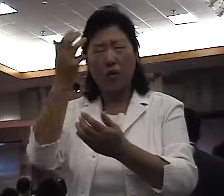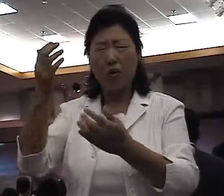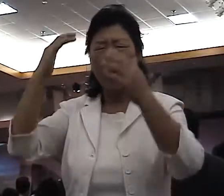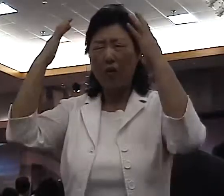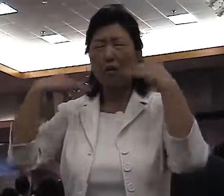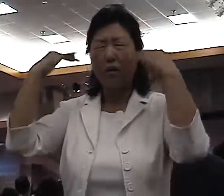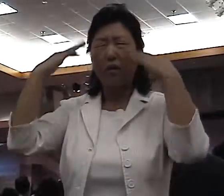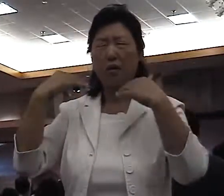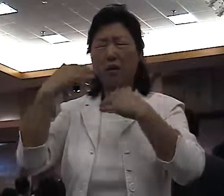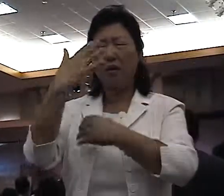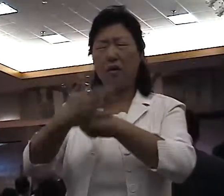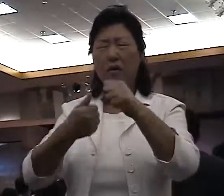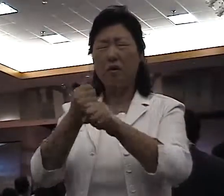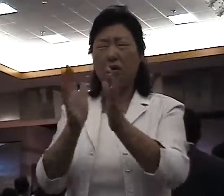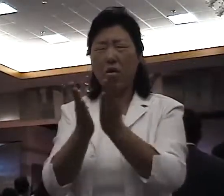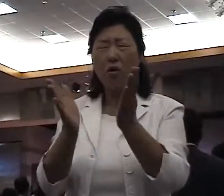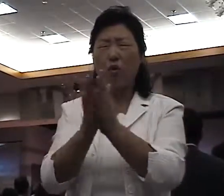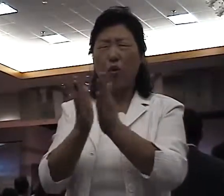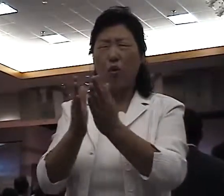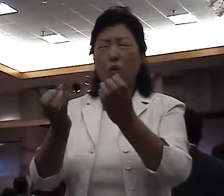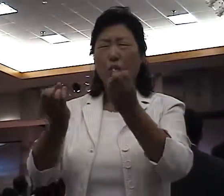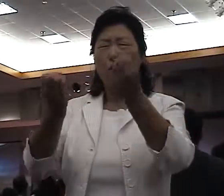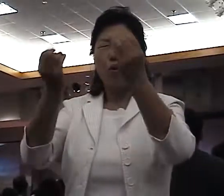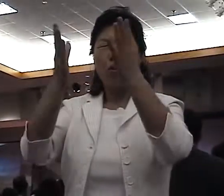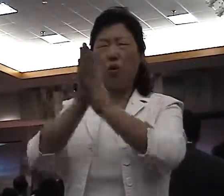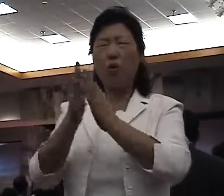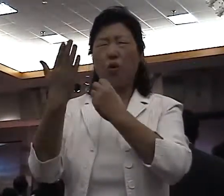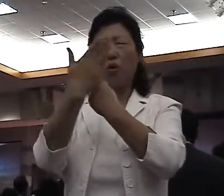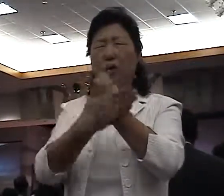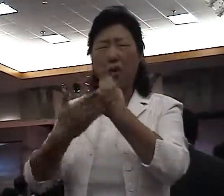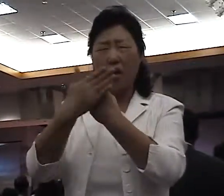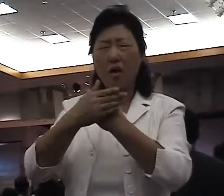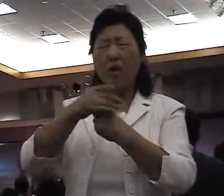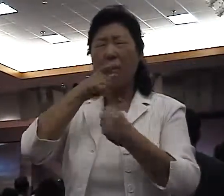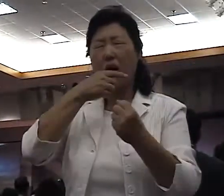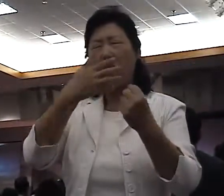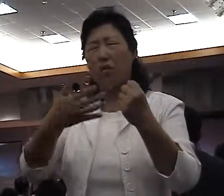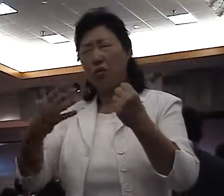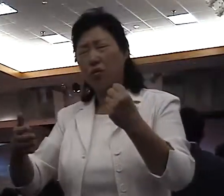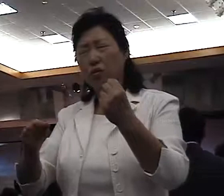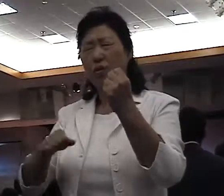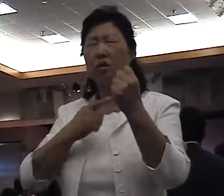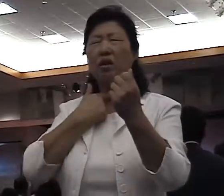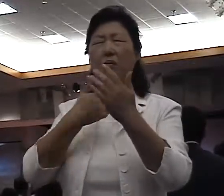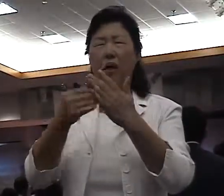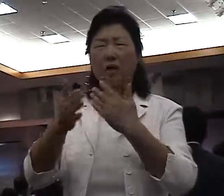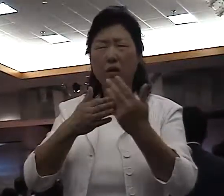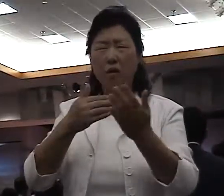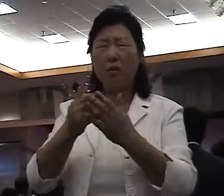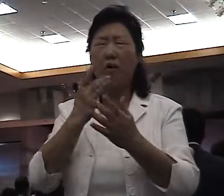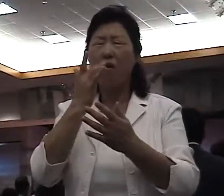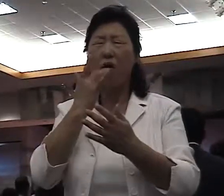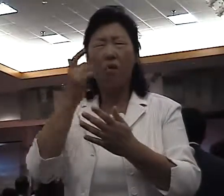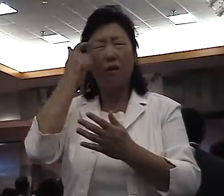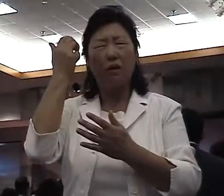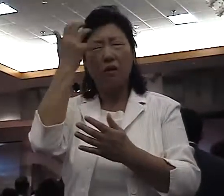목사님들을 보내주셔서 은혜의 강수를 체험케 하여 주심에 감사드립니다. 화요 성령 축제가 큰